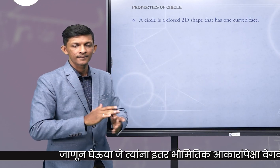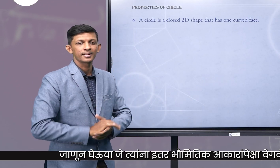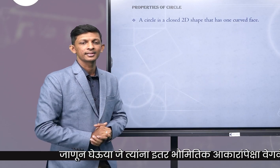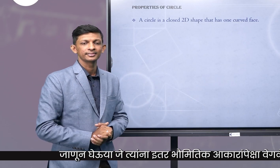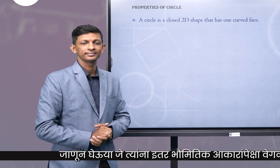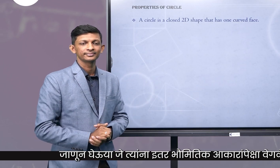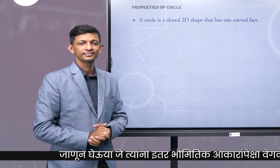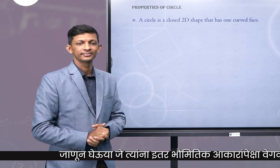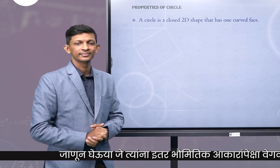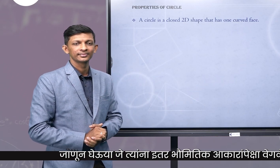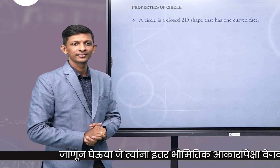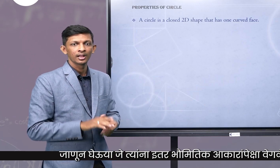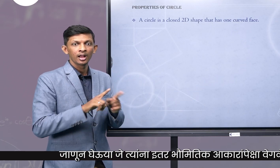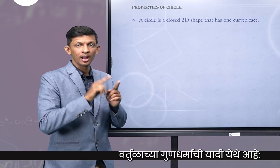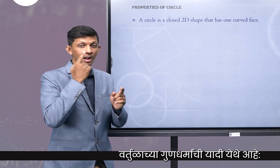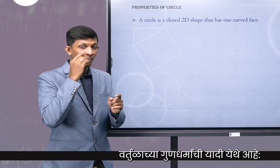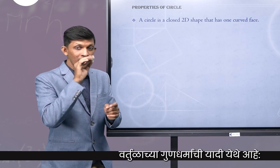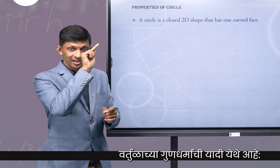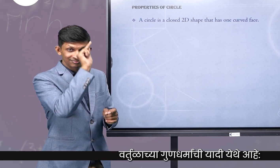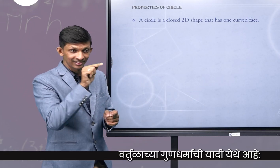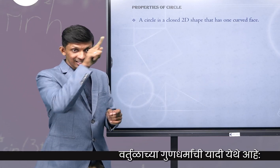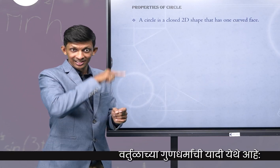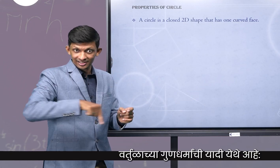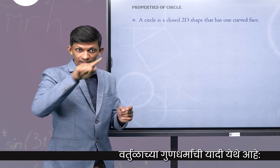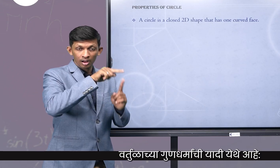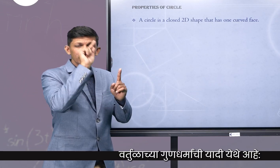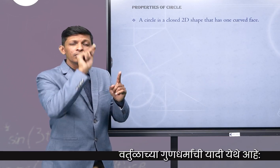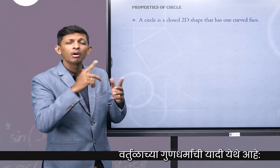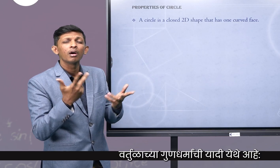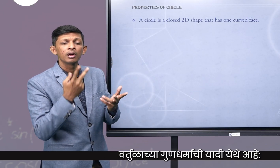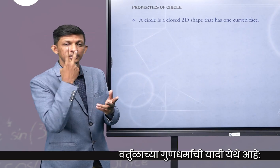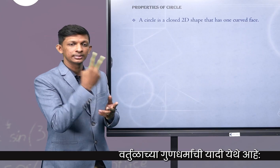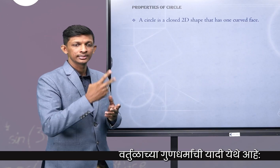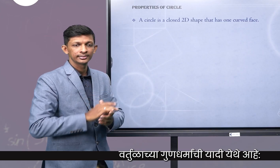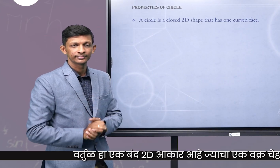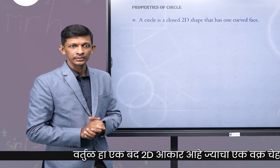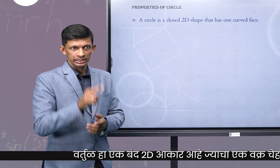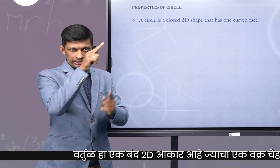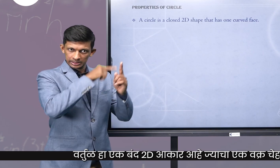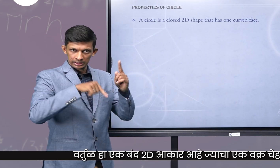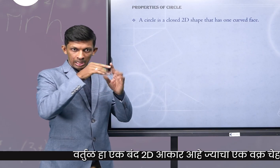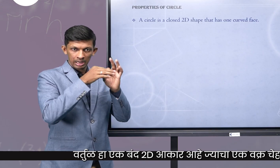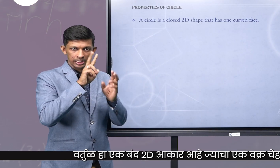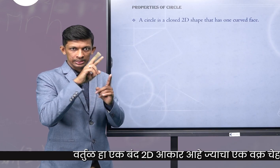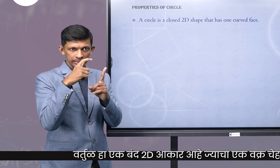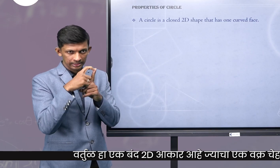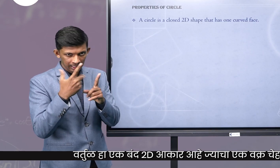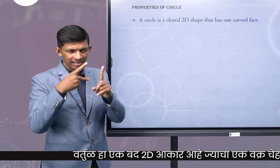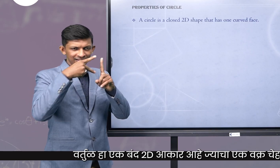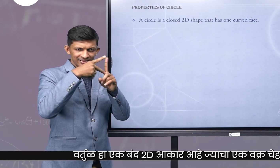वेगळे करतात. वर्तुळाच्या गुणधर्मांची यादी येथे आहे. वर्तुळ हा एक बंद 2D आकार